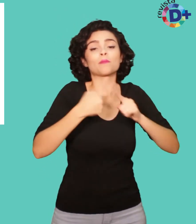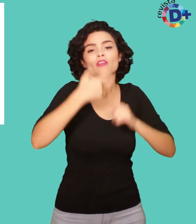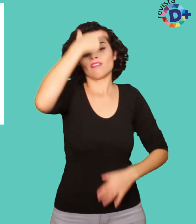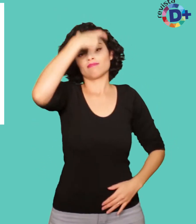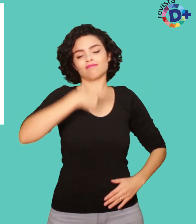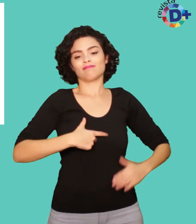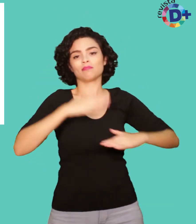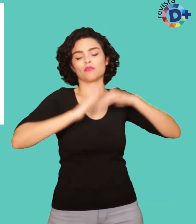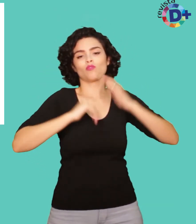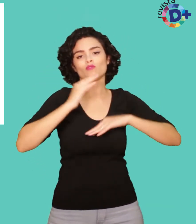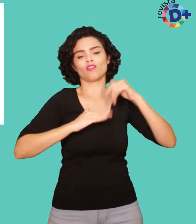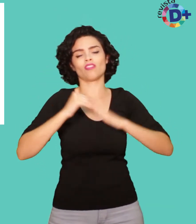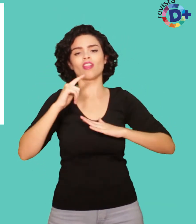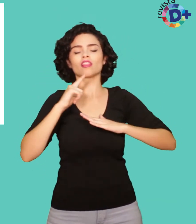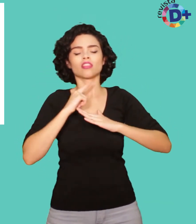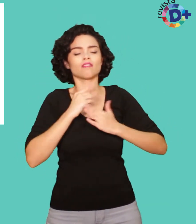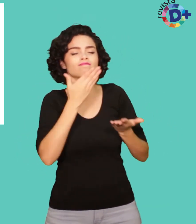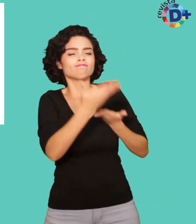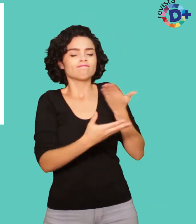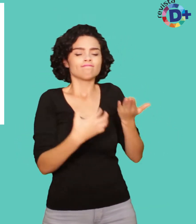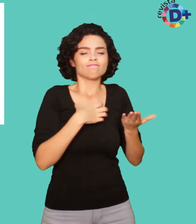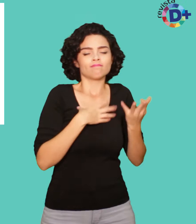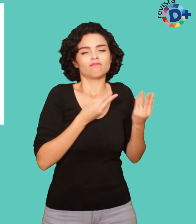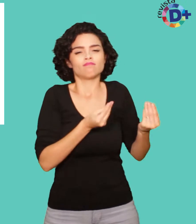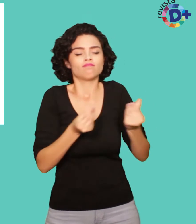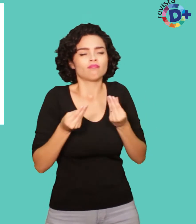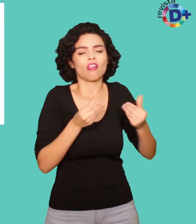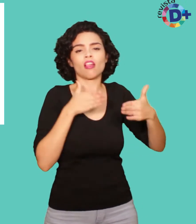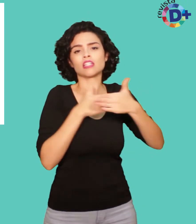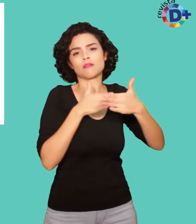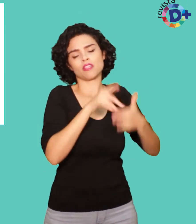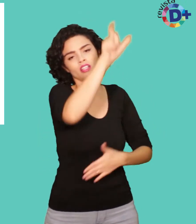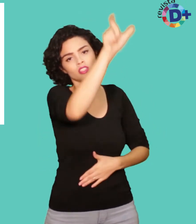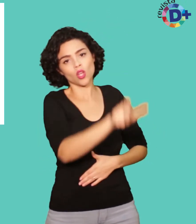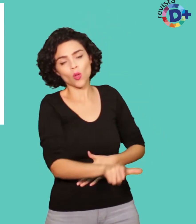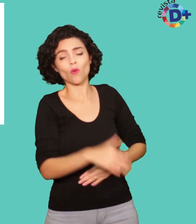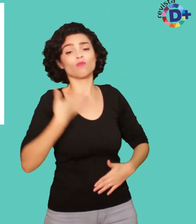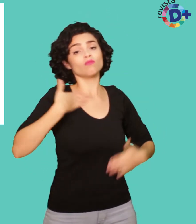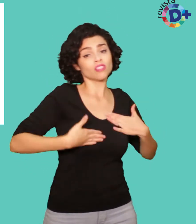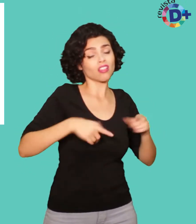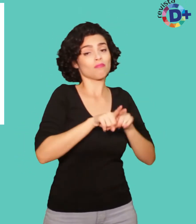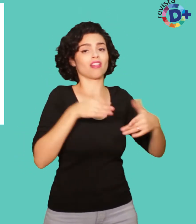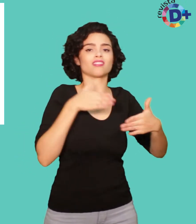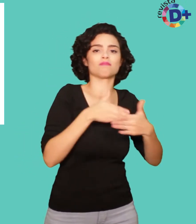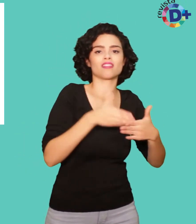como os profissionais lidam com as limitações físicas e mentais dos assistidos